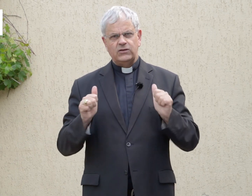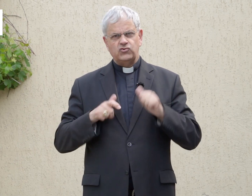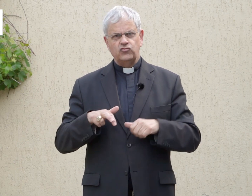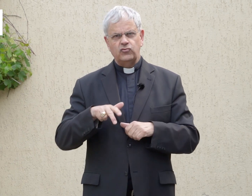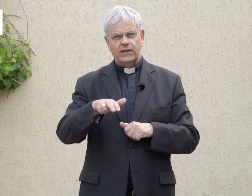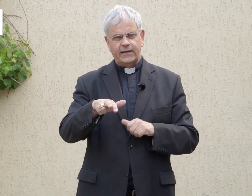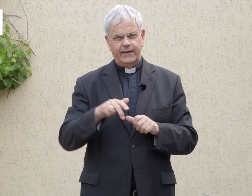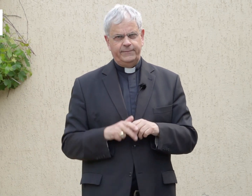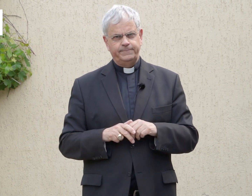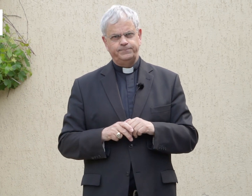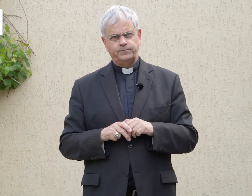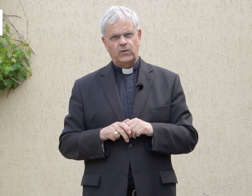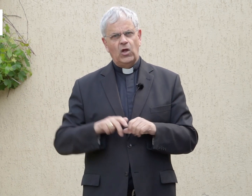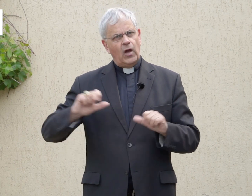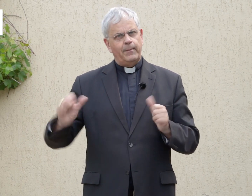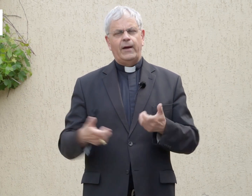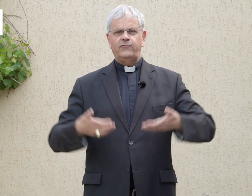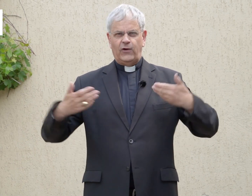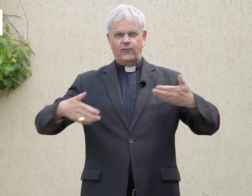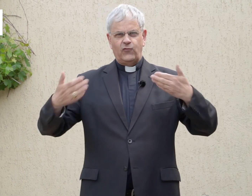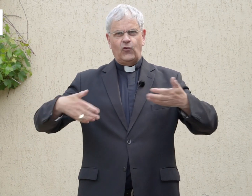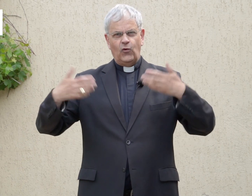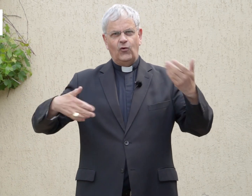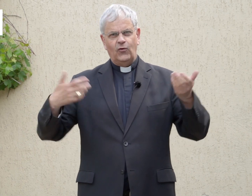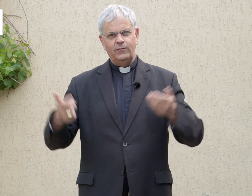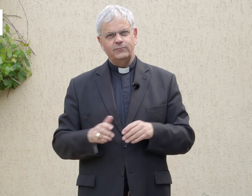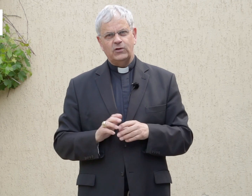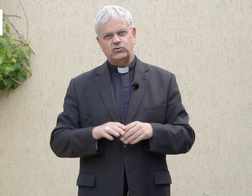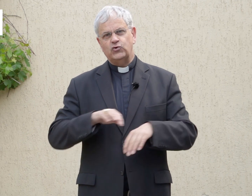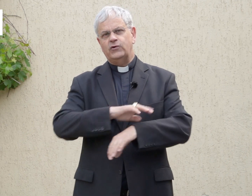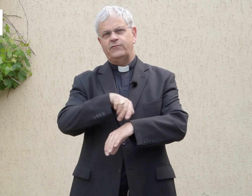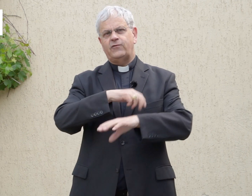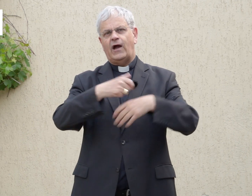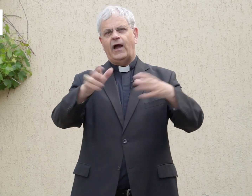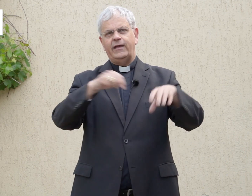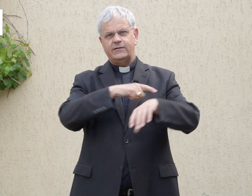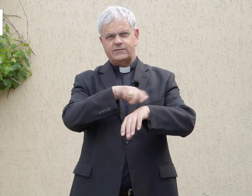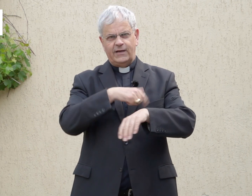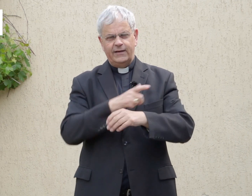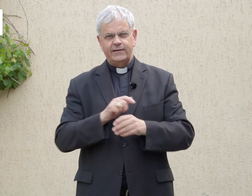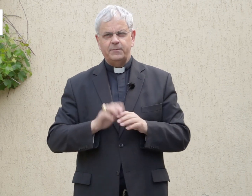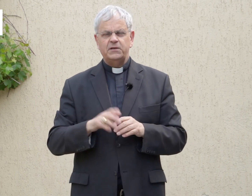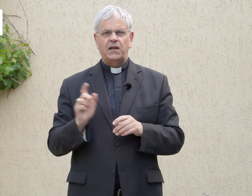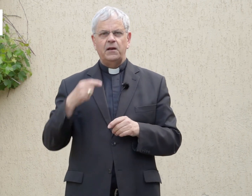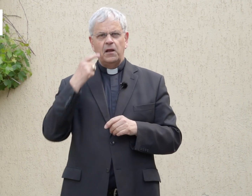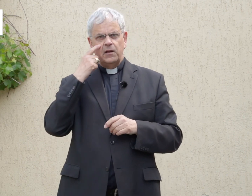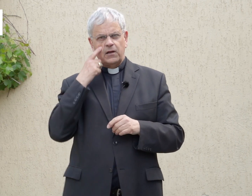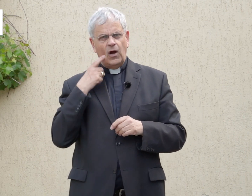die Schule gehen. Am Anfang froh, schöne freie Zeit, aber dann